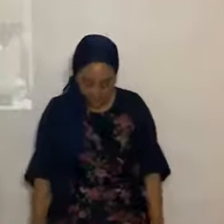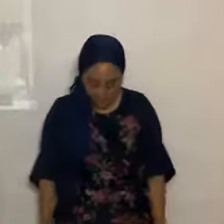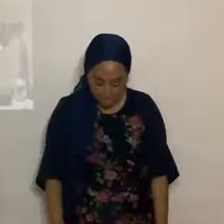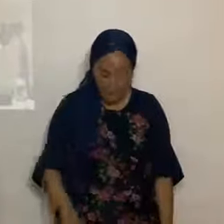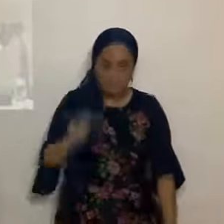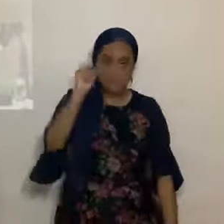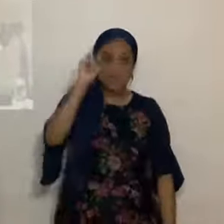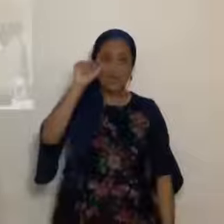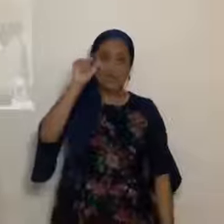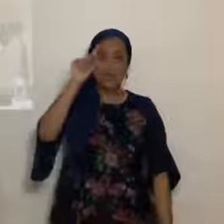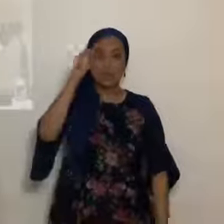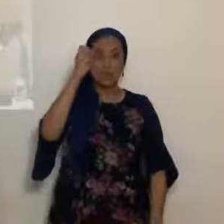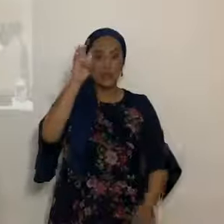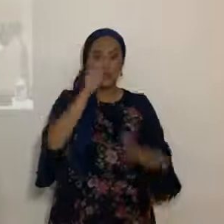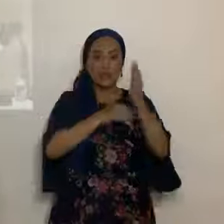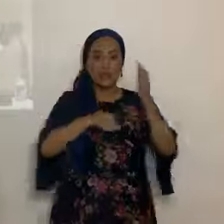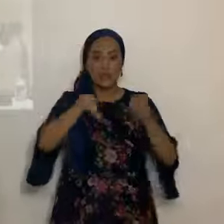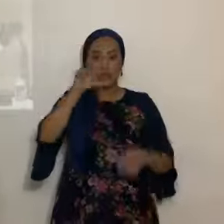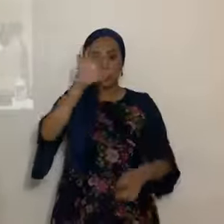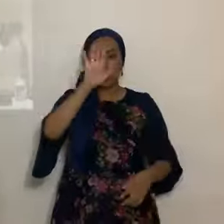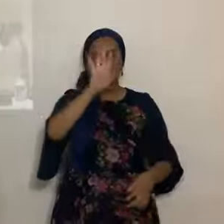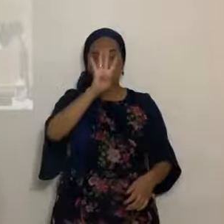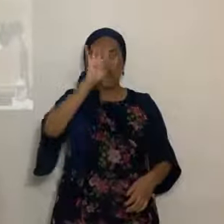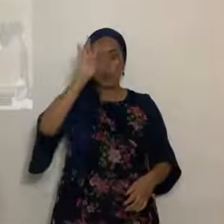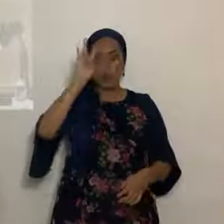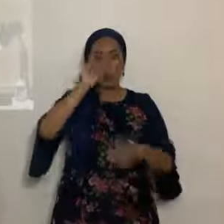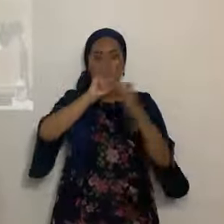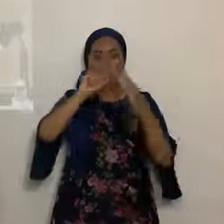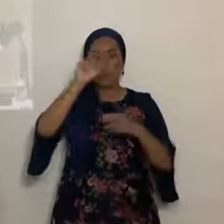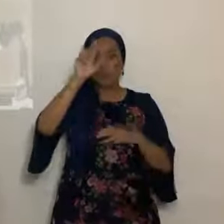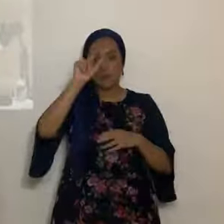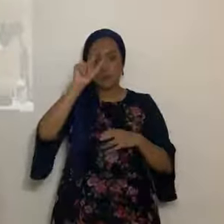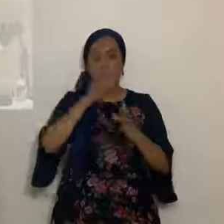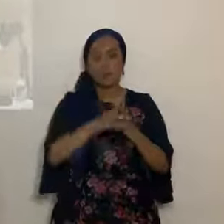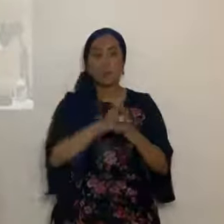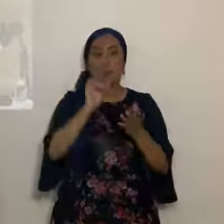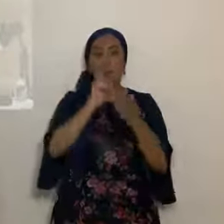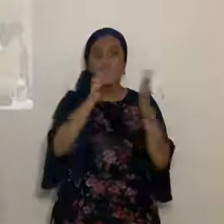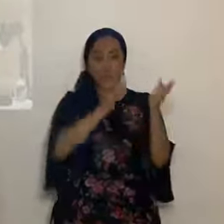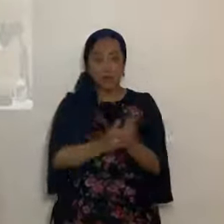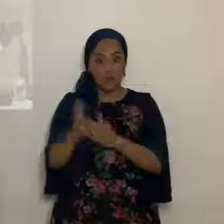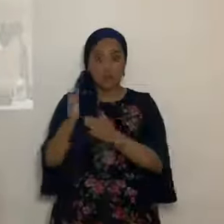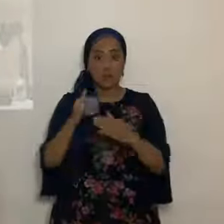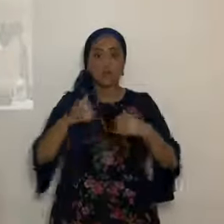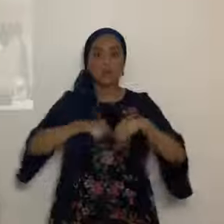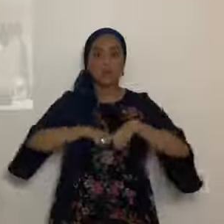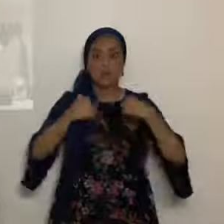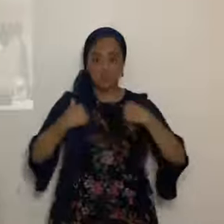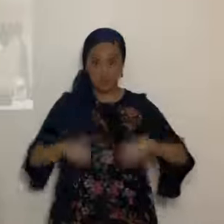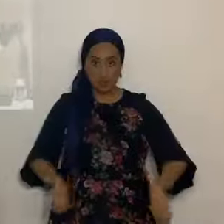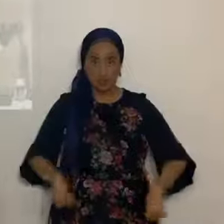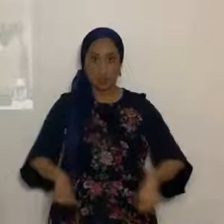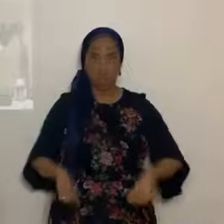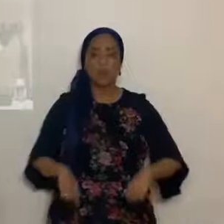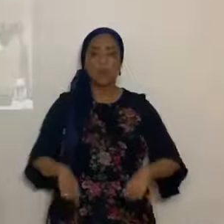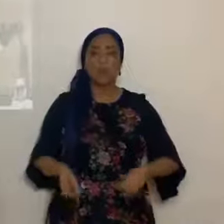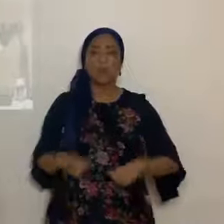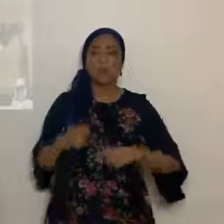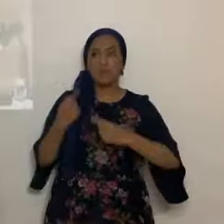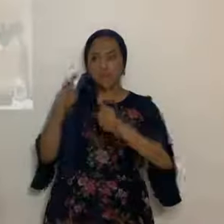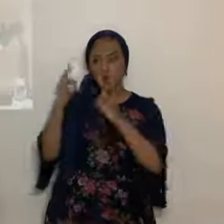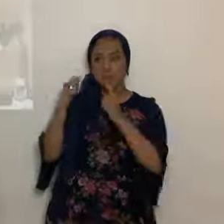Mateo 27, verso 41 al 40, y el 42. De esta manera también los principales Juanín, escarneciéndole con